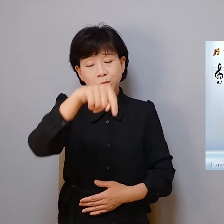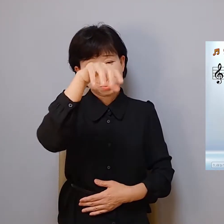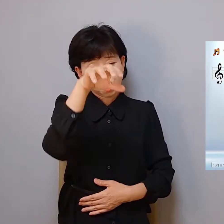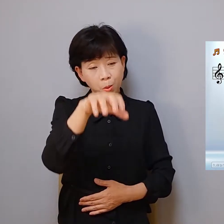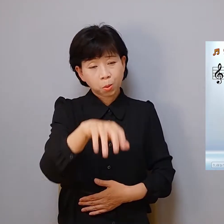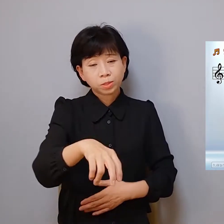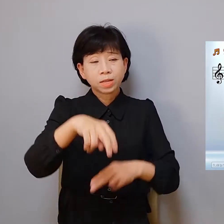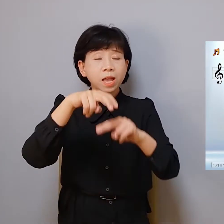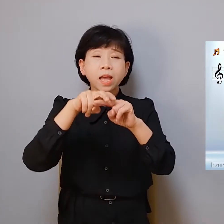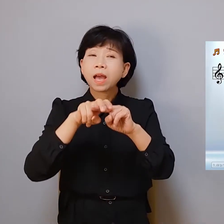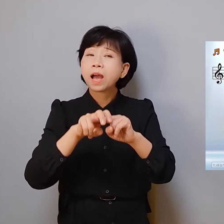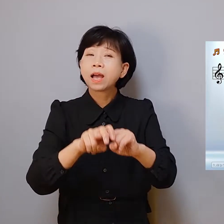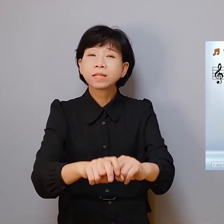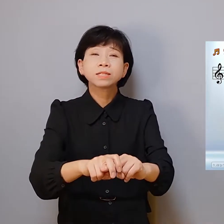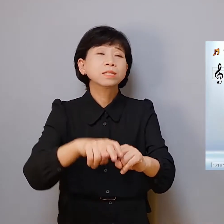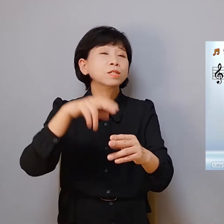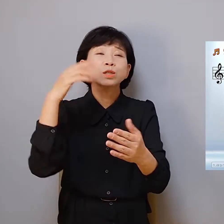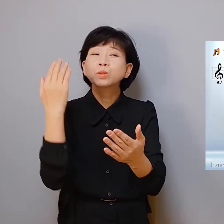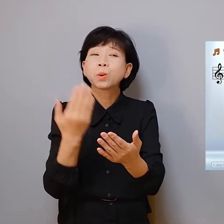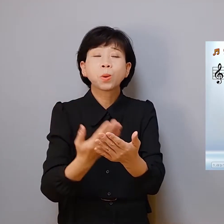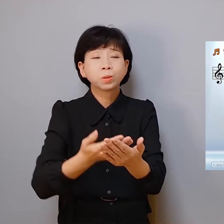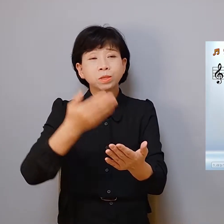오셔서 이곳에